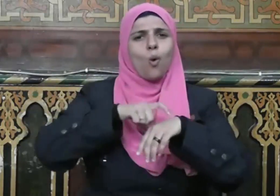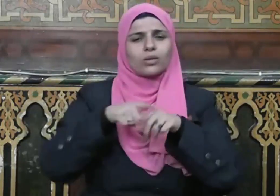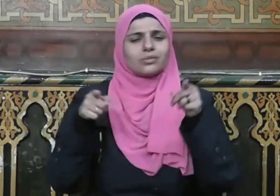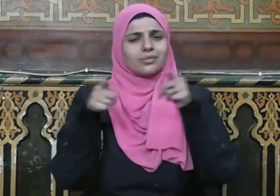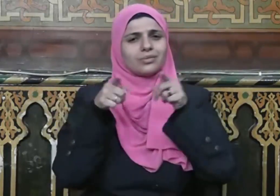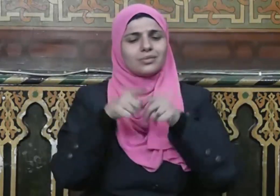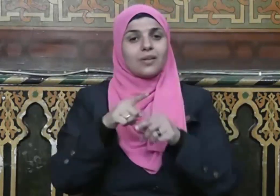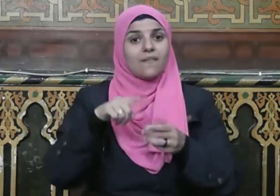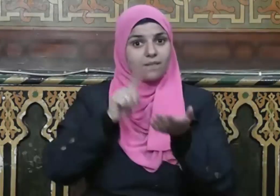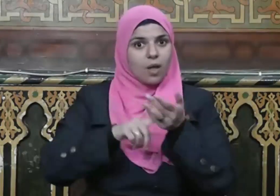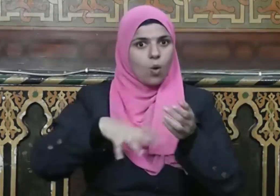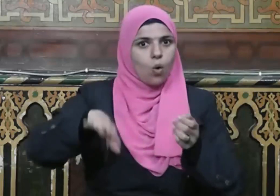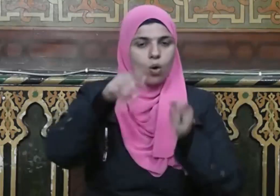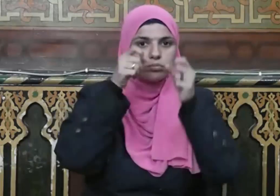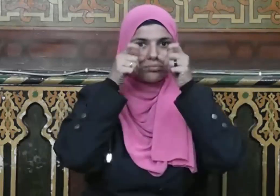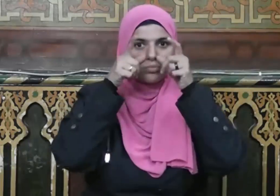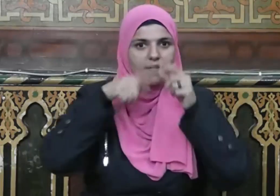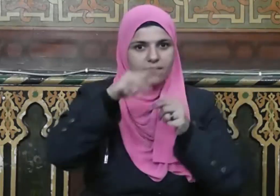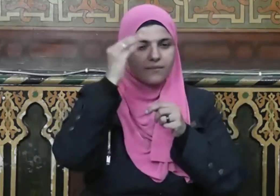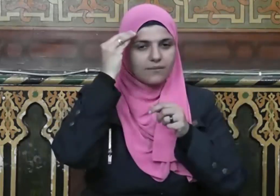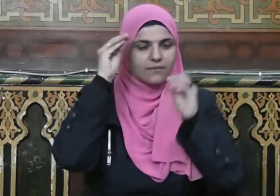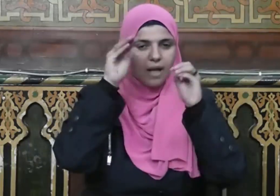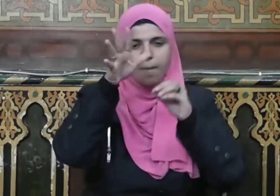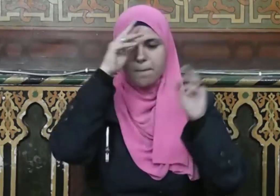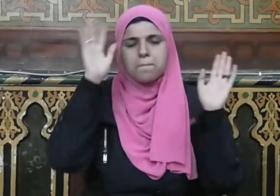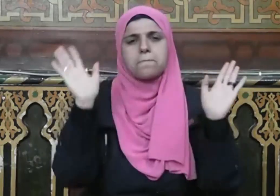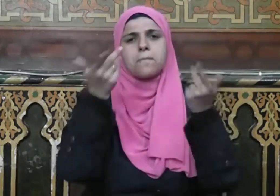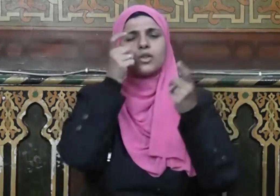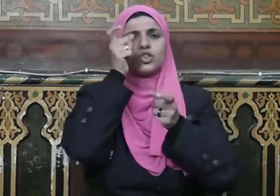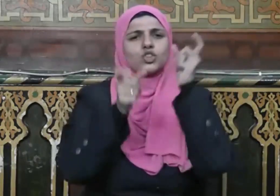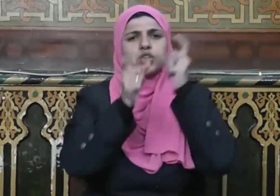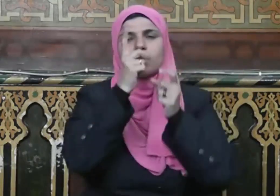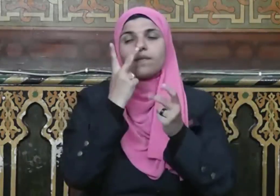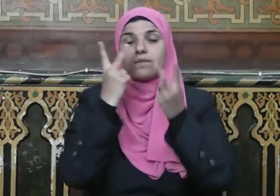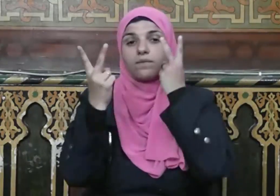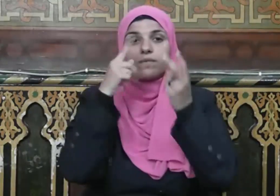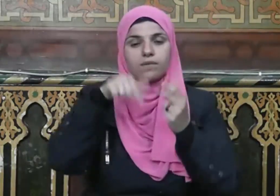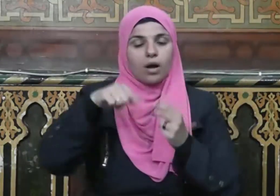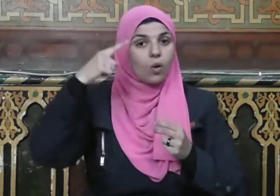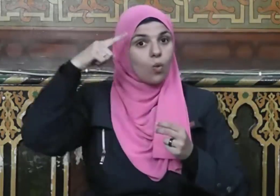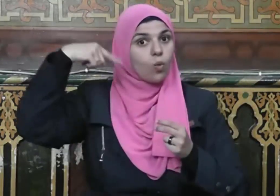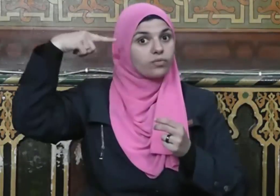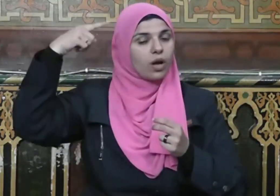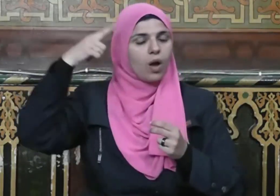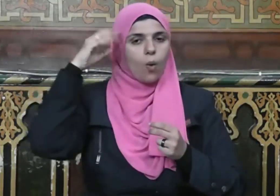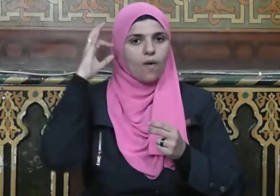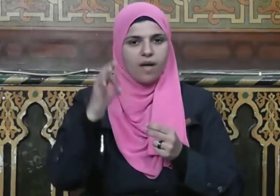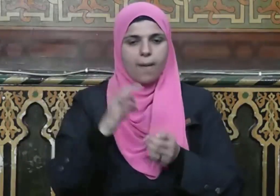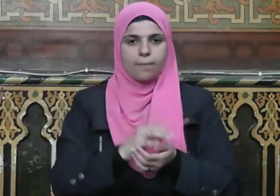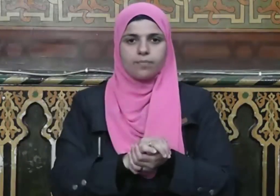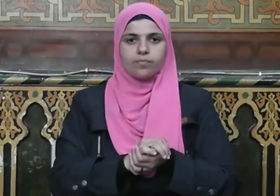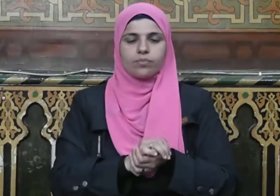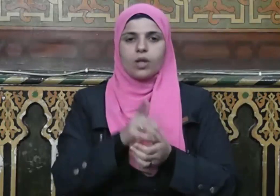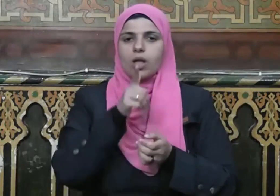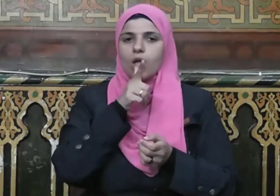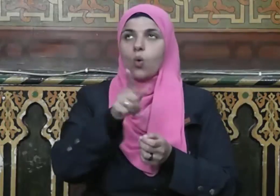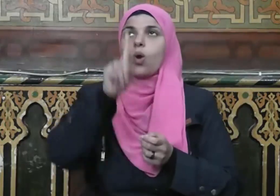عبر لمن نظر وتفكر واعتبر يقول سبحانه